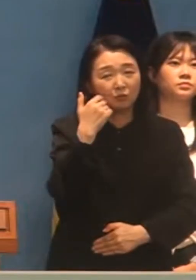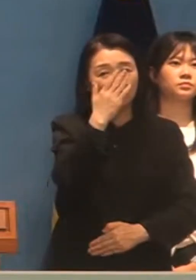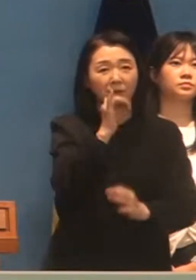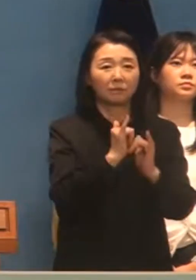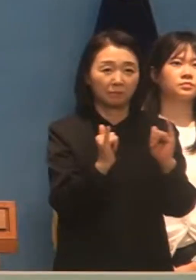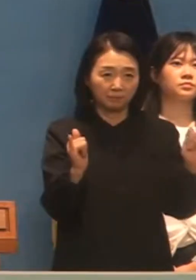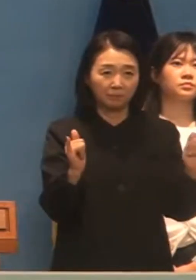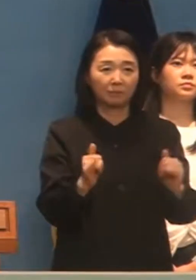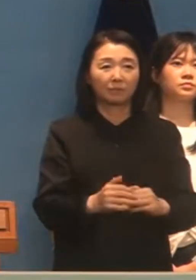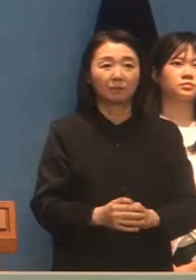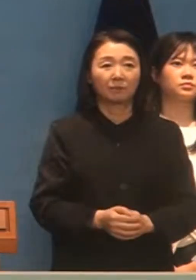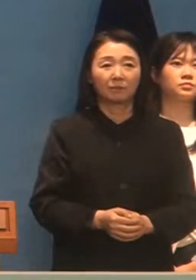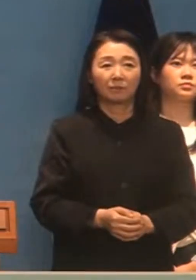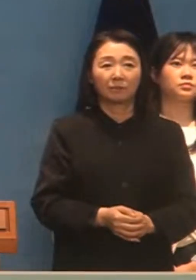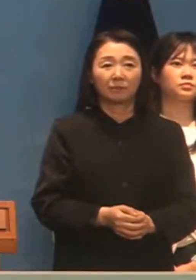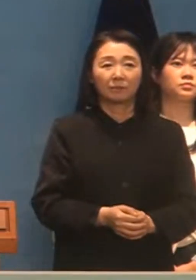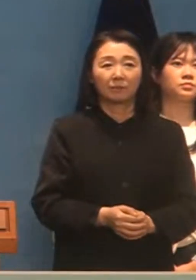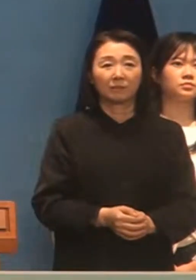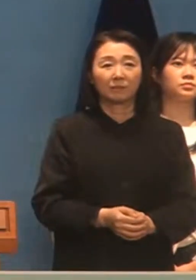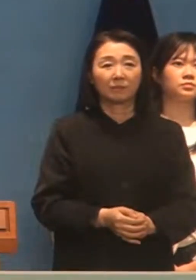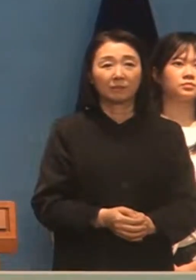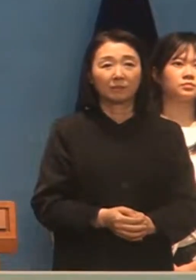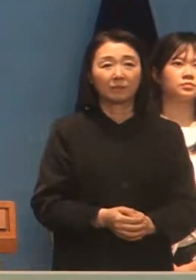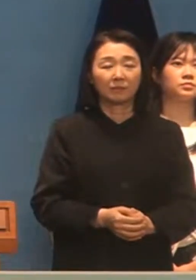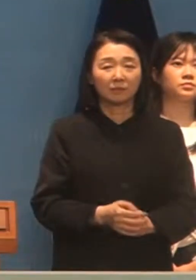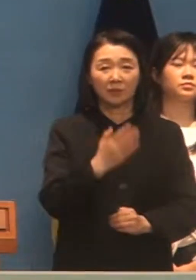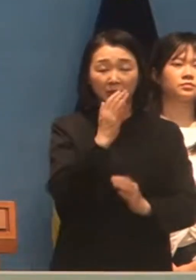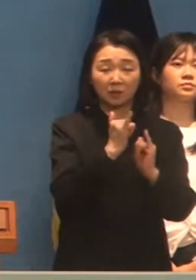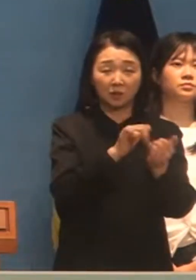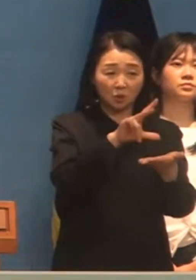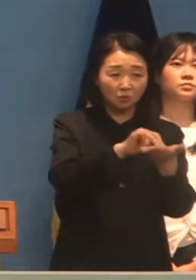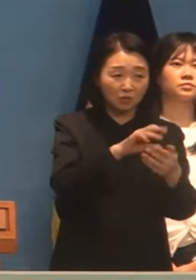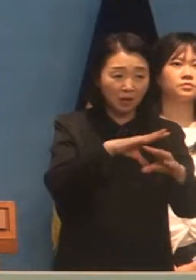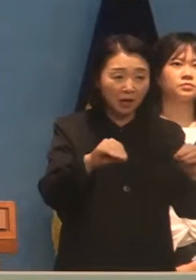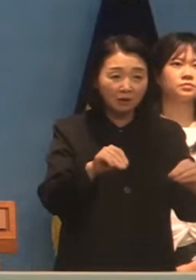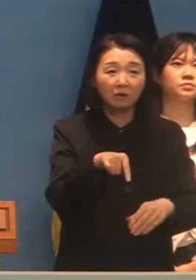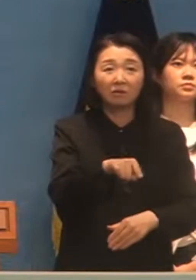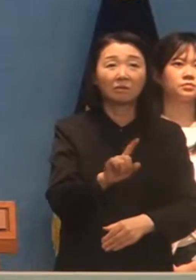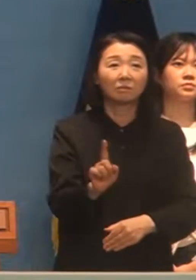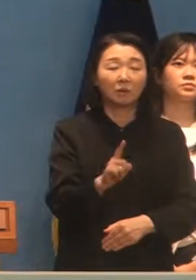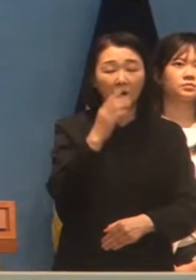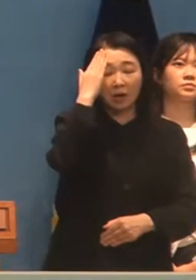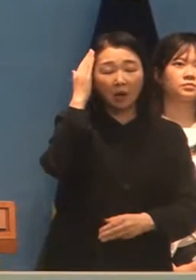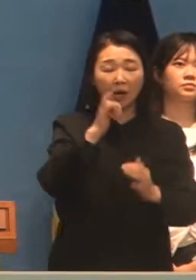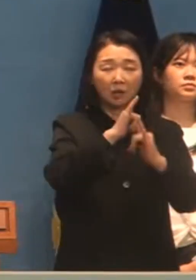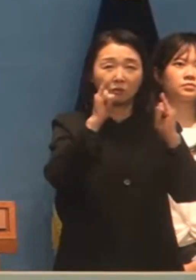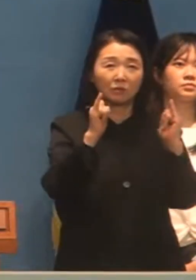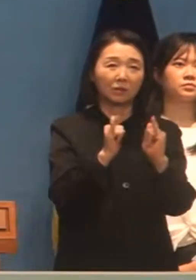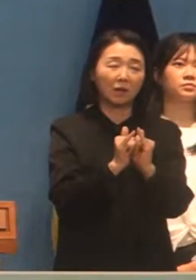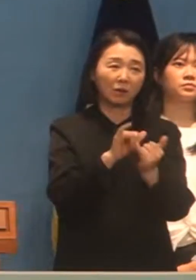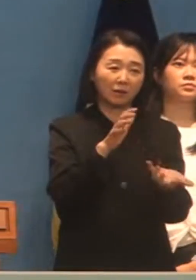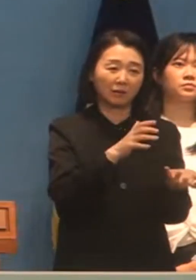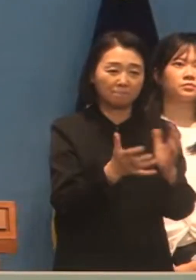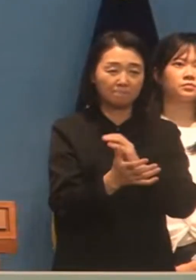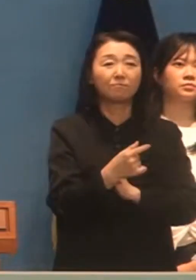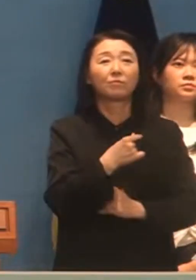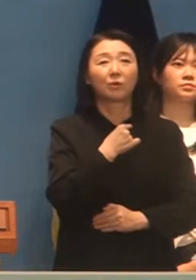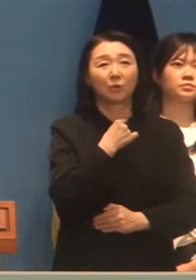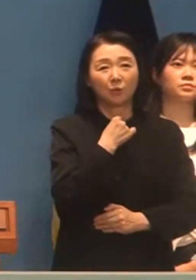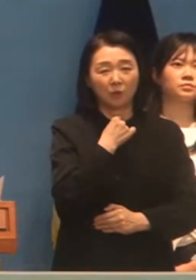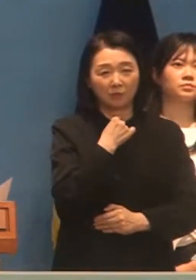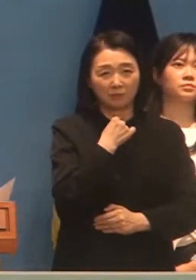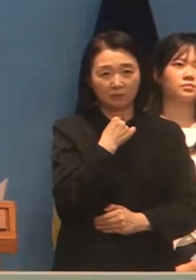청년이기 때문에 드러나는 것입니다. 즉, 청년 문제를 해결하는 일은 우리 사회의 대전환을 추동하는